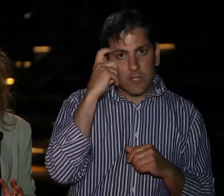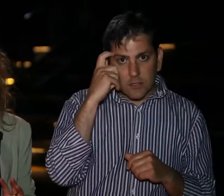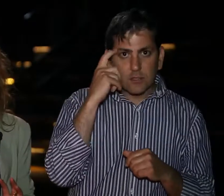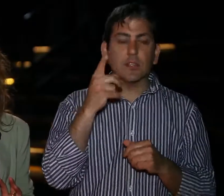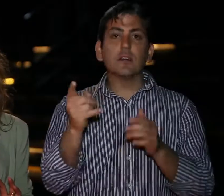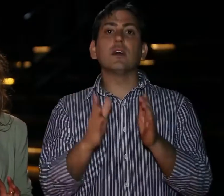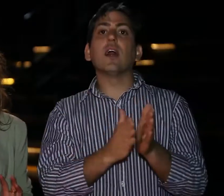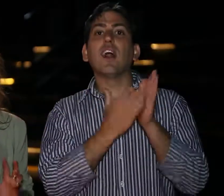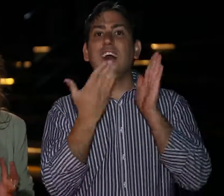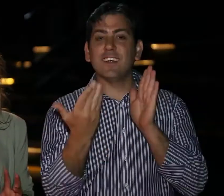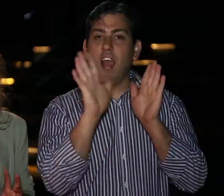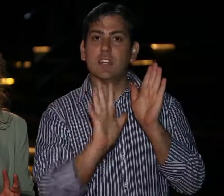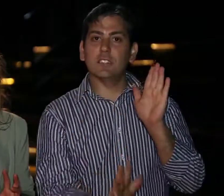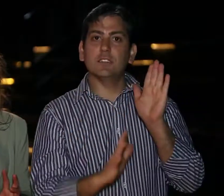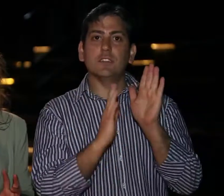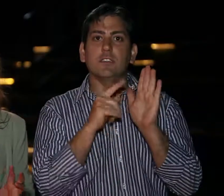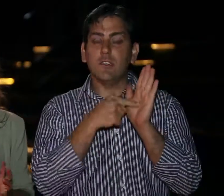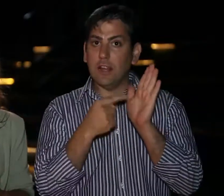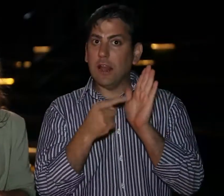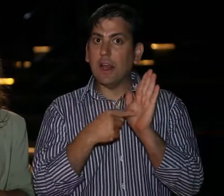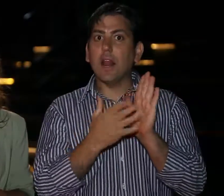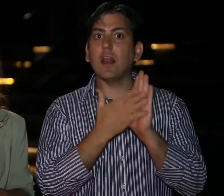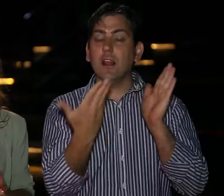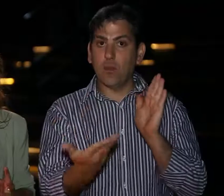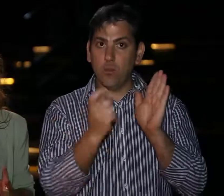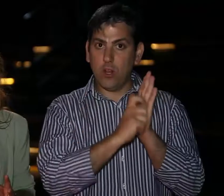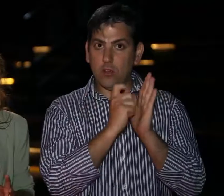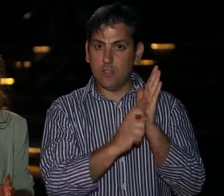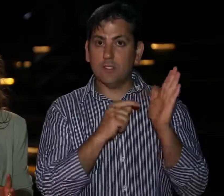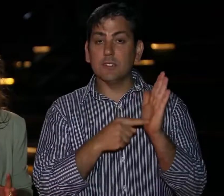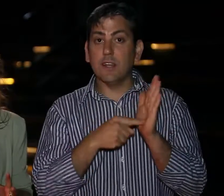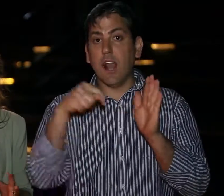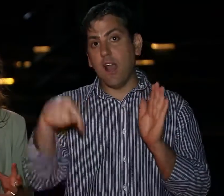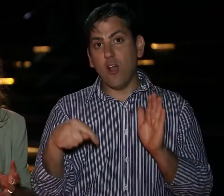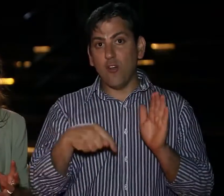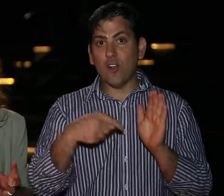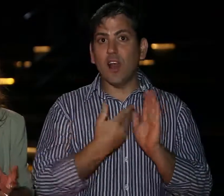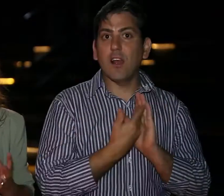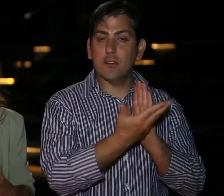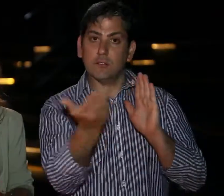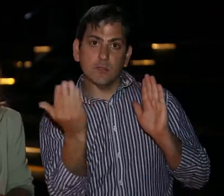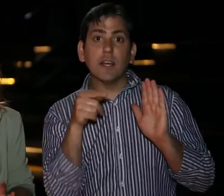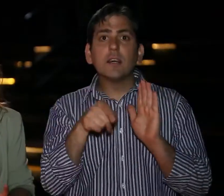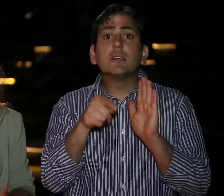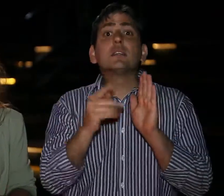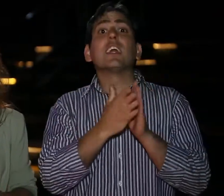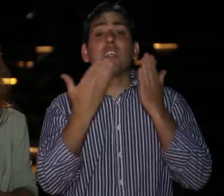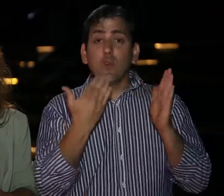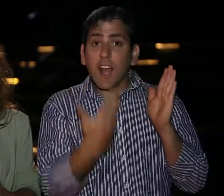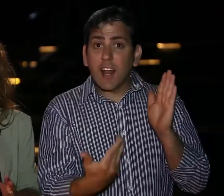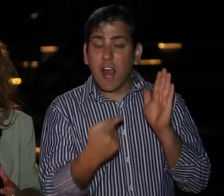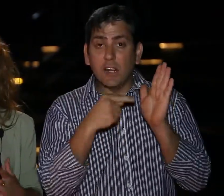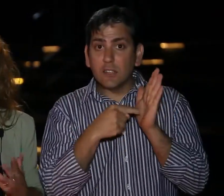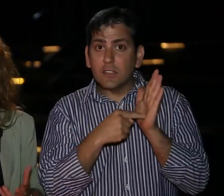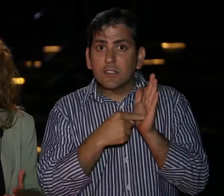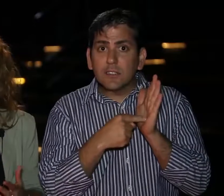que estamos presentando hoy, se editó en el año 2011, que se está editando y que ha permitido que